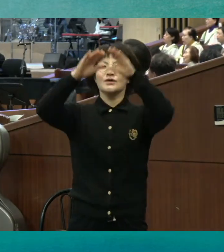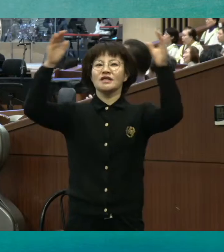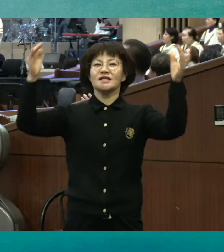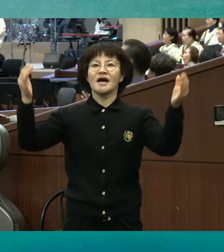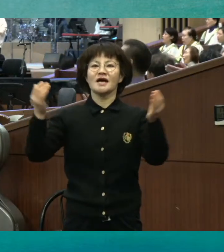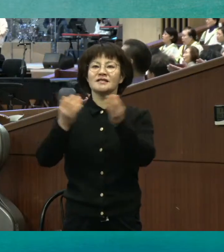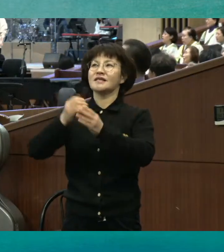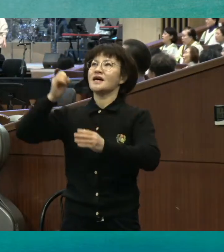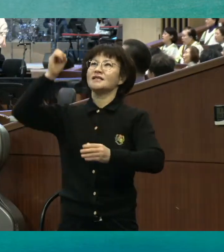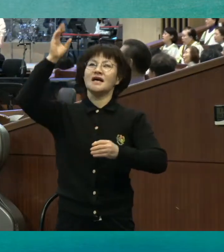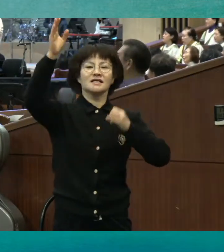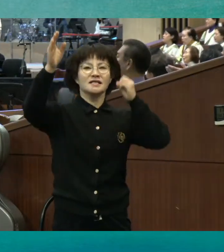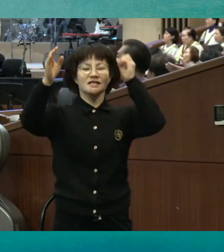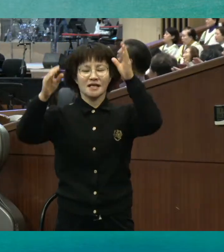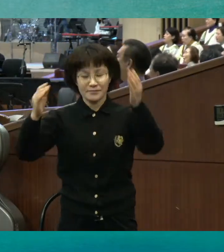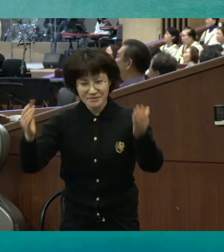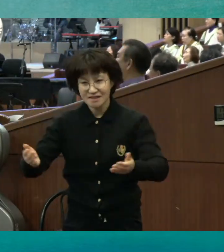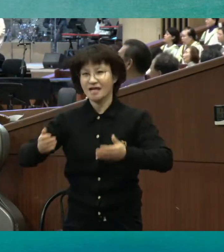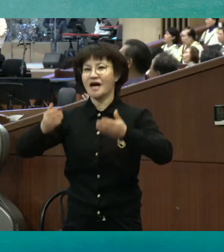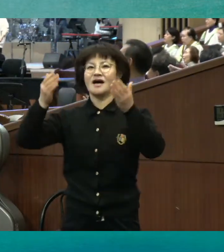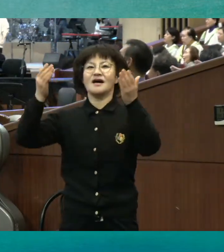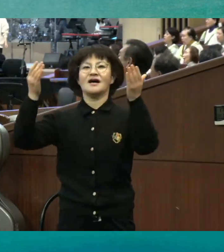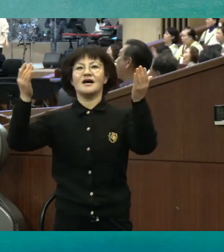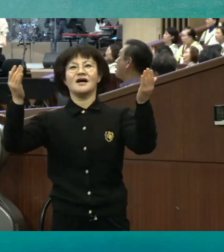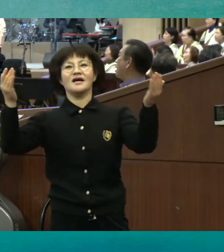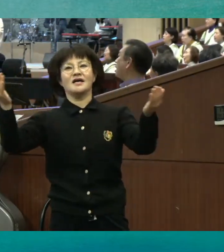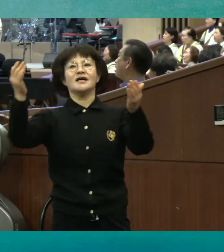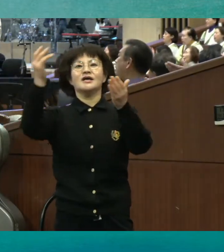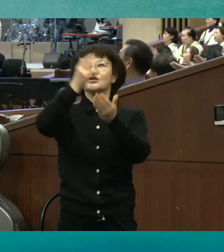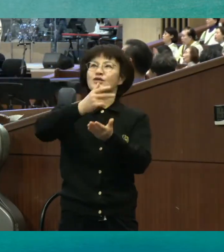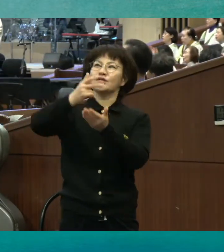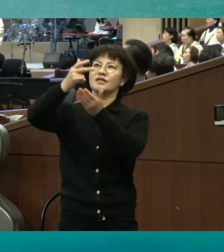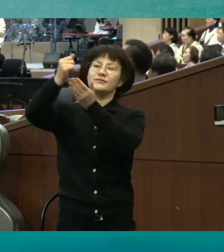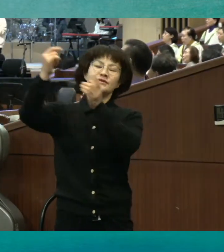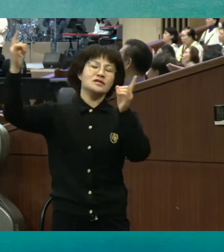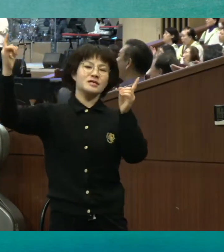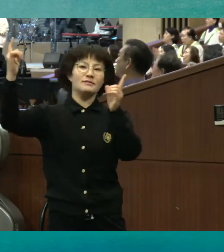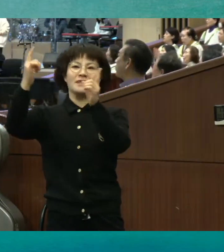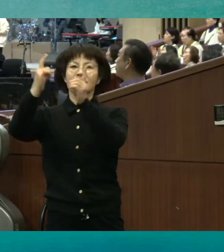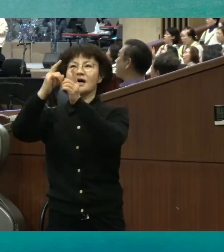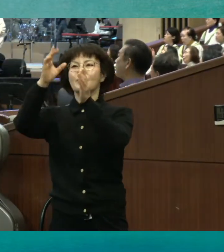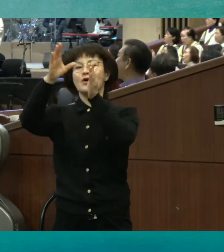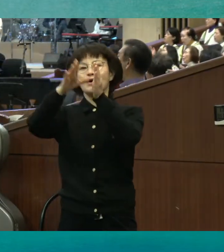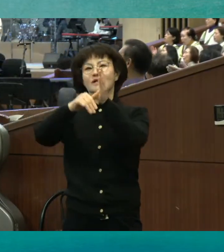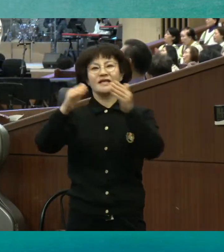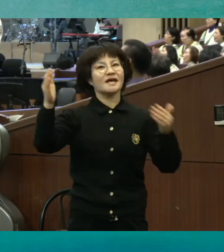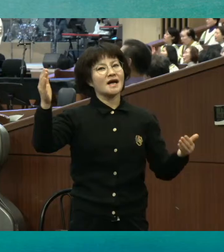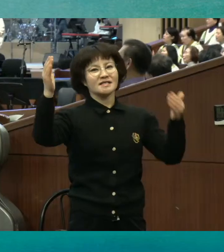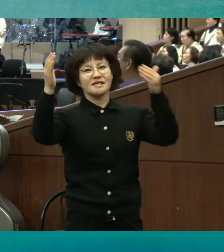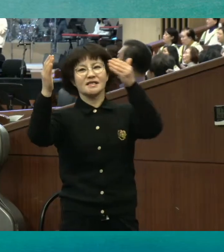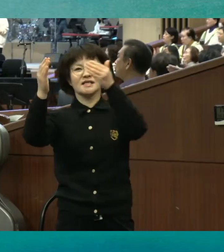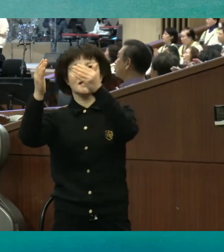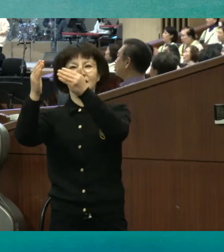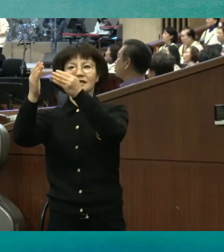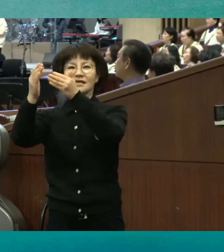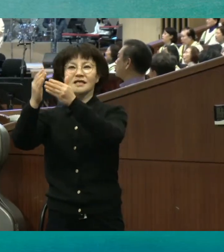우리 다 찬양을 합시다. 주님을 만나볼 한 번 더